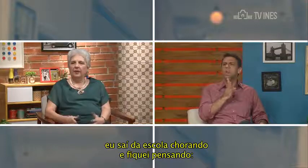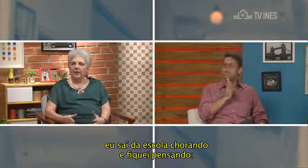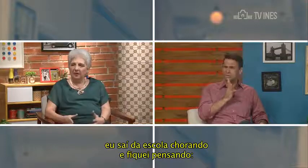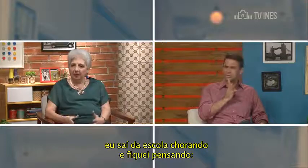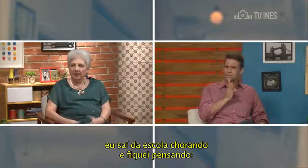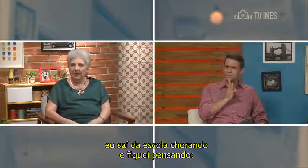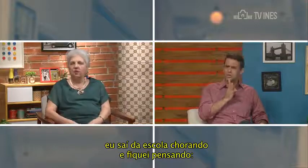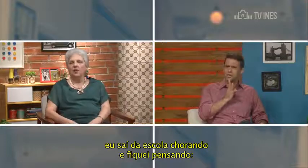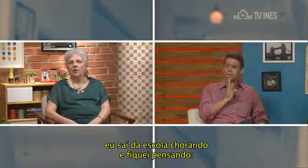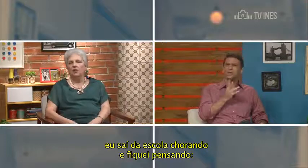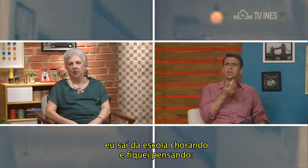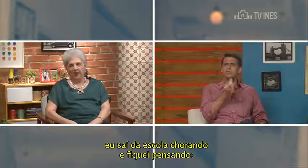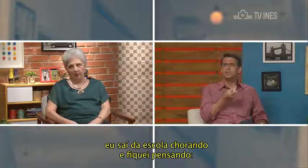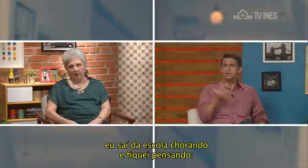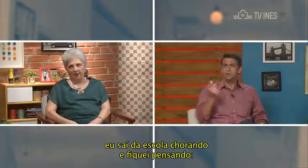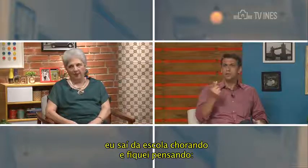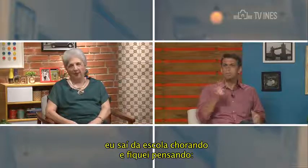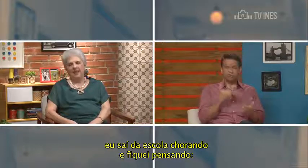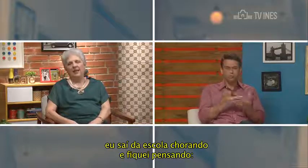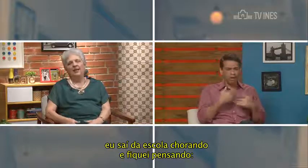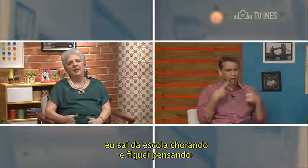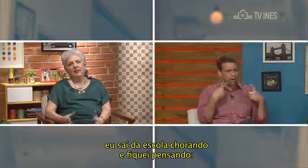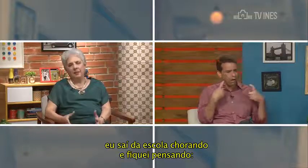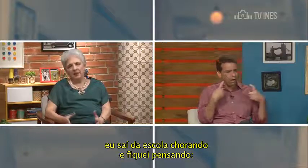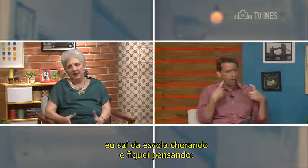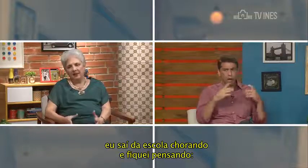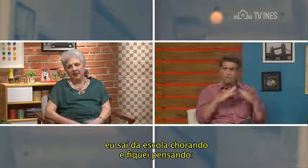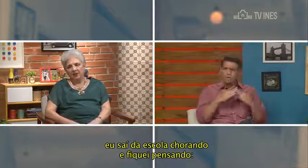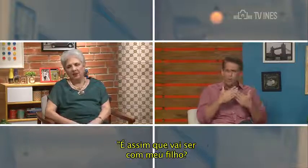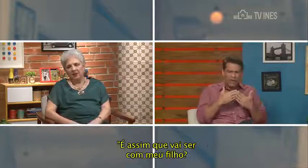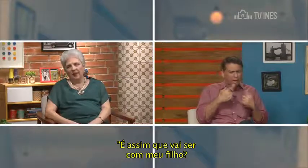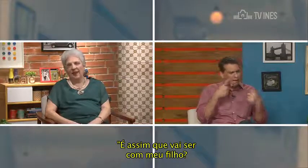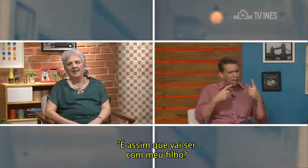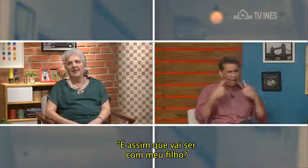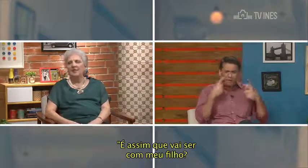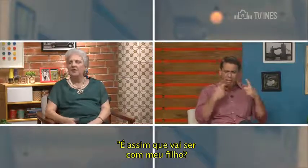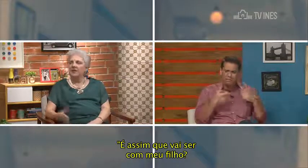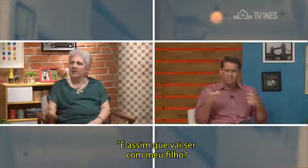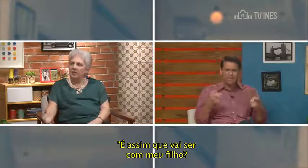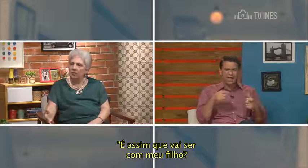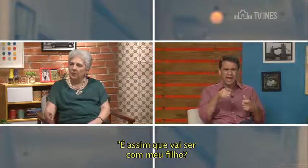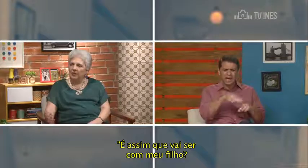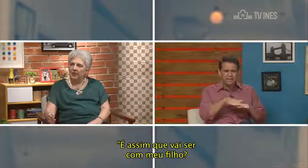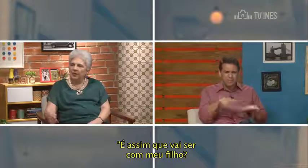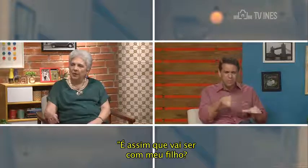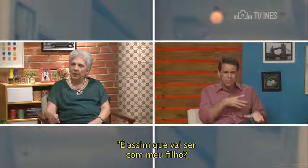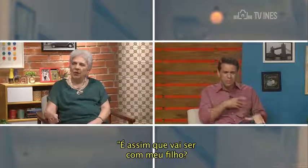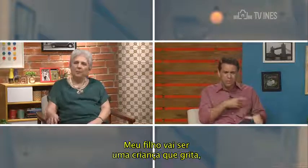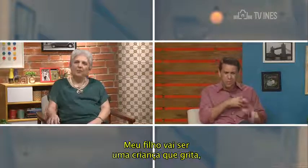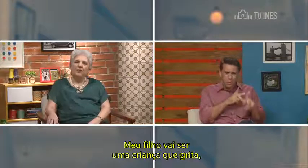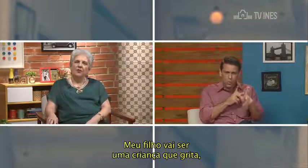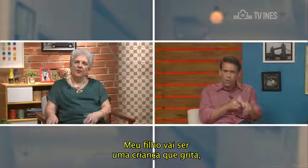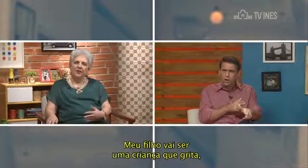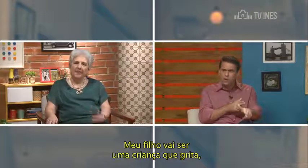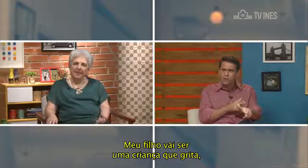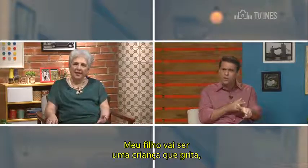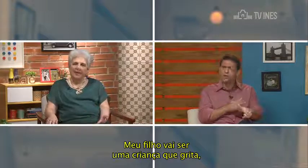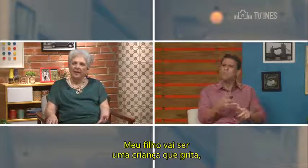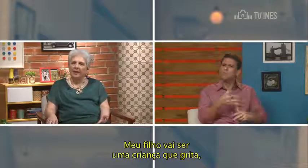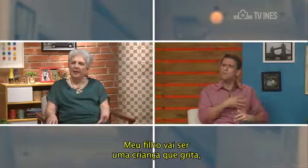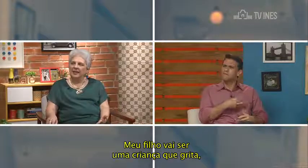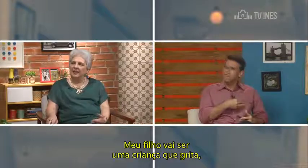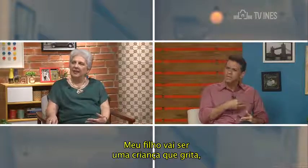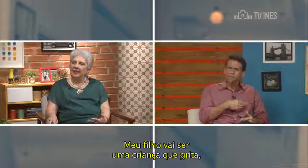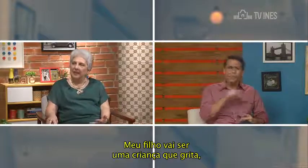Eu saí da escola chorando E fiquei pensando É assim que vai ser com meu filho? Meu filho vai